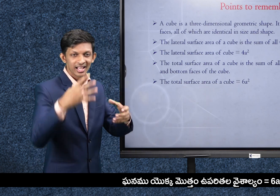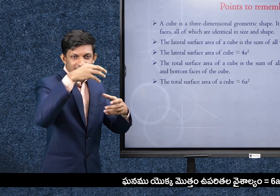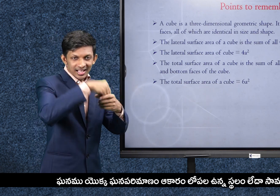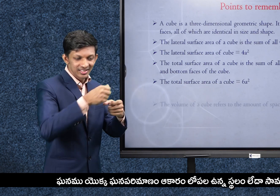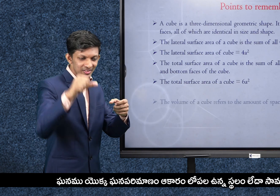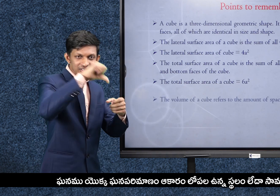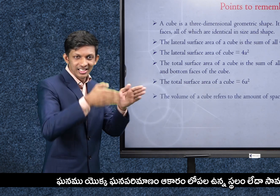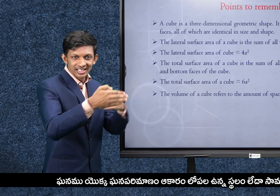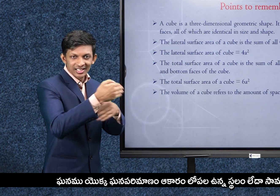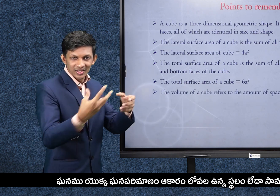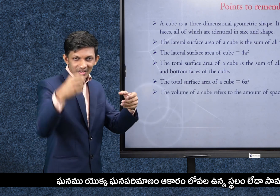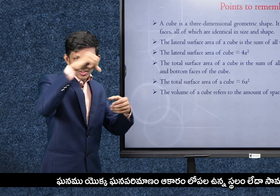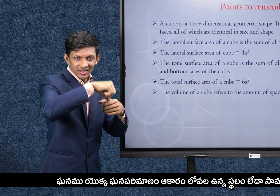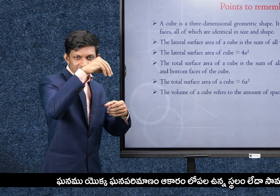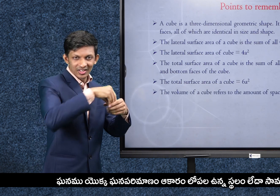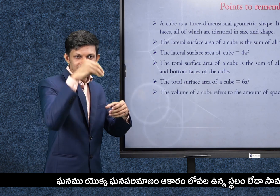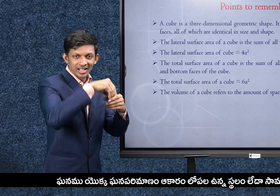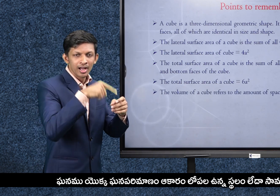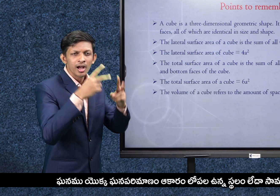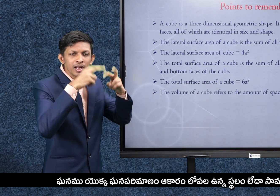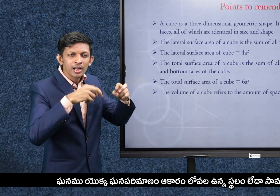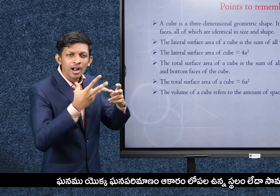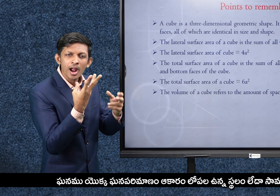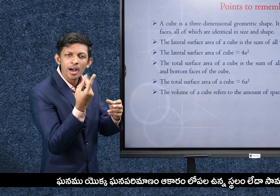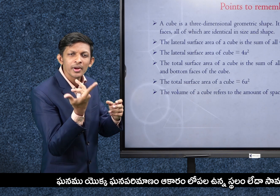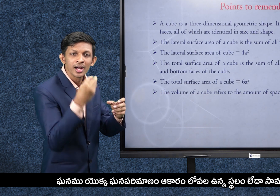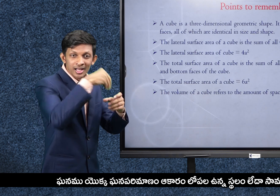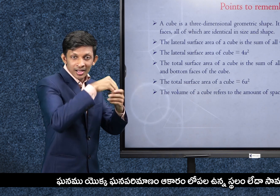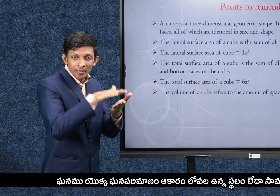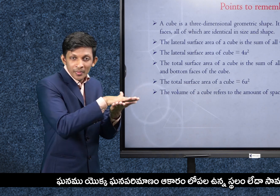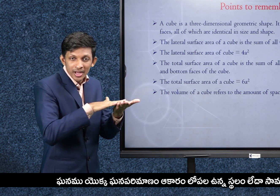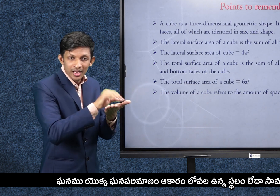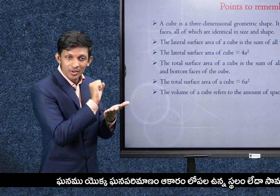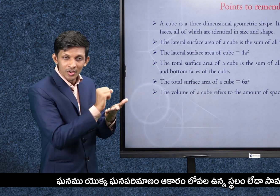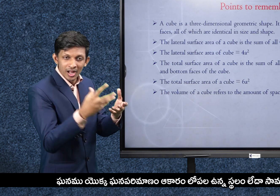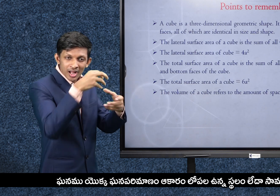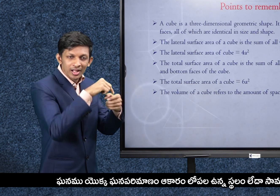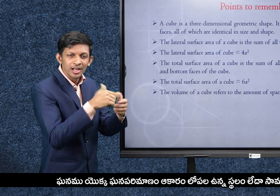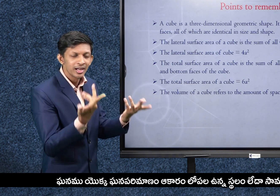=6a². క్యూబ్ యొక్క ఘనపరిమాణం ఆకారం లోపల ఉన్న స్థలం లేదా సామర్థ్యాన్ని సూచిస్తుంది.